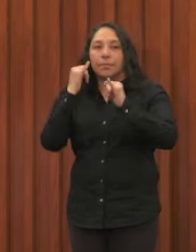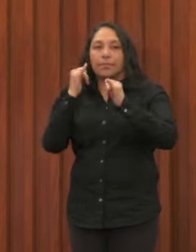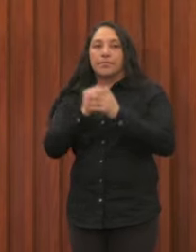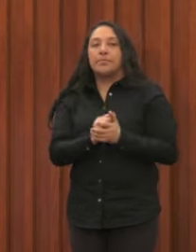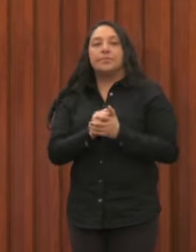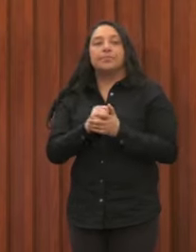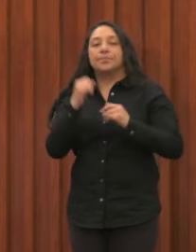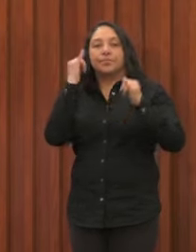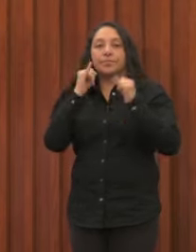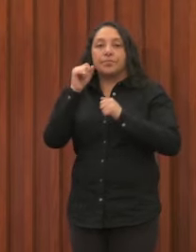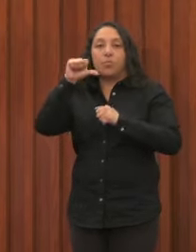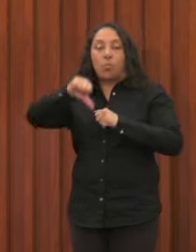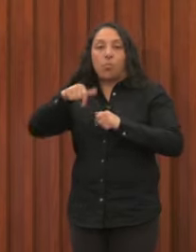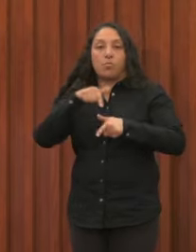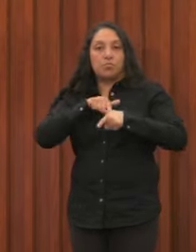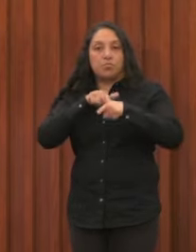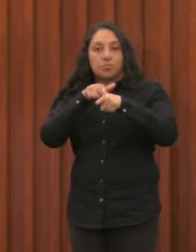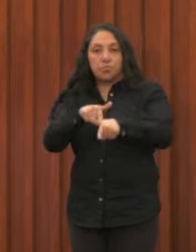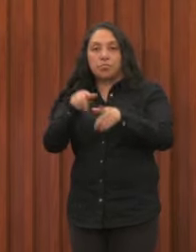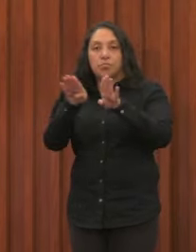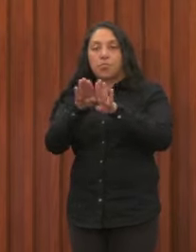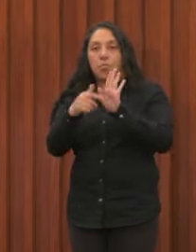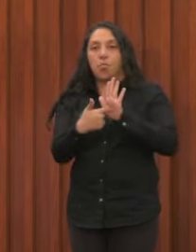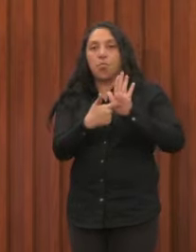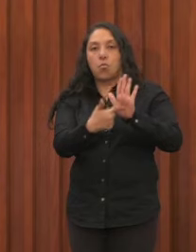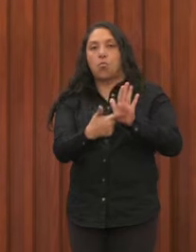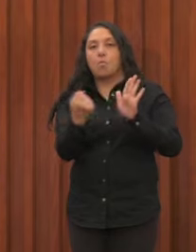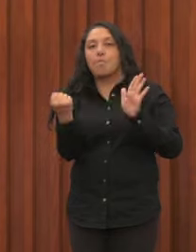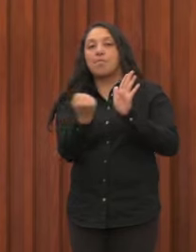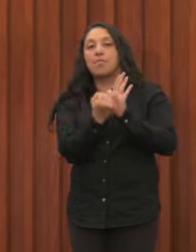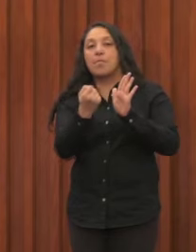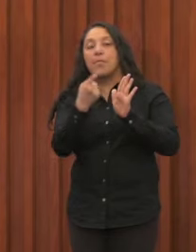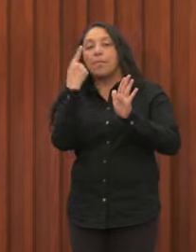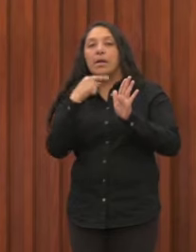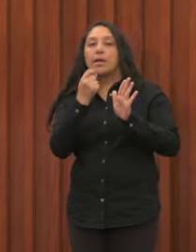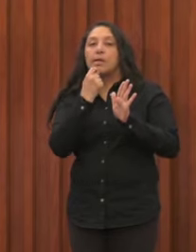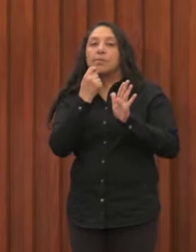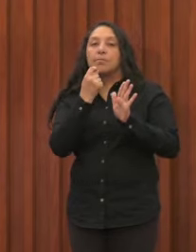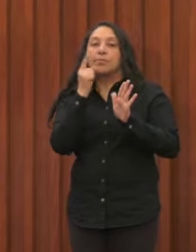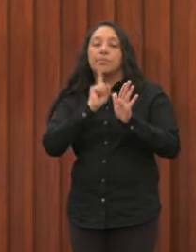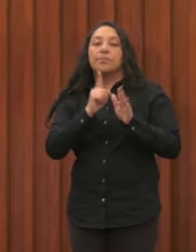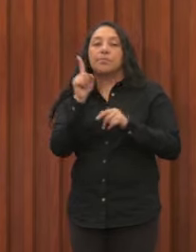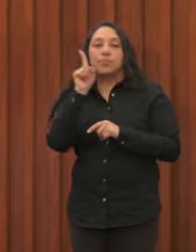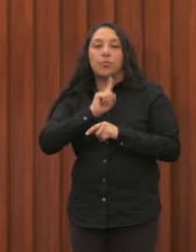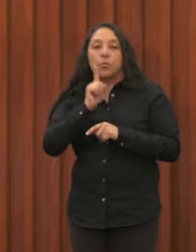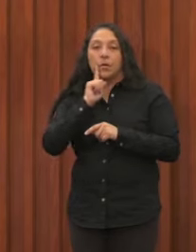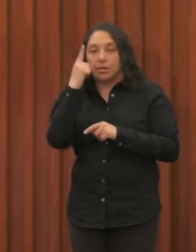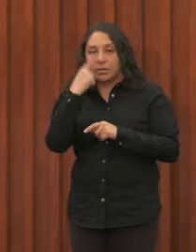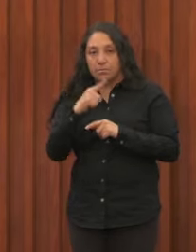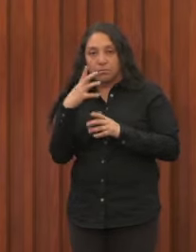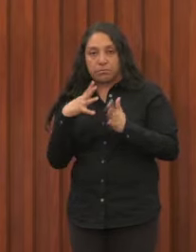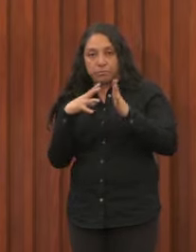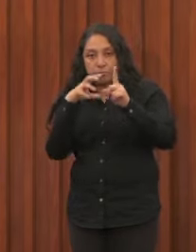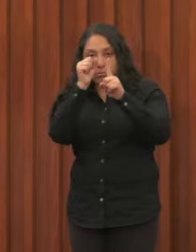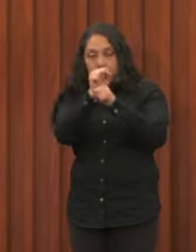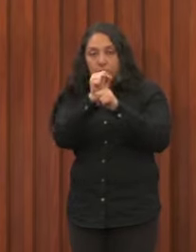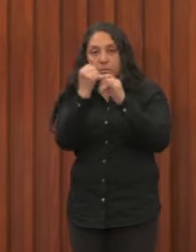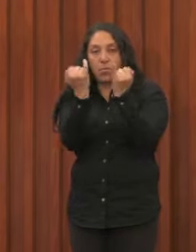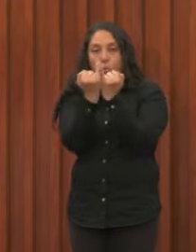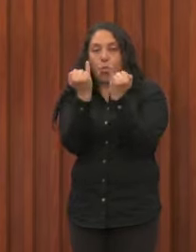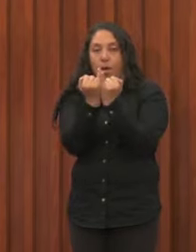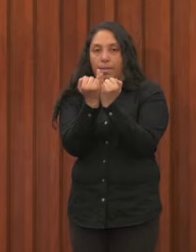y que hoy se mantienen como una demanda de las mujeres y las niñas para el logro de la igualdad sustantiva y la justicia social.